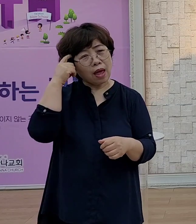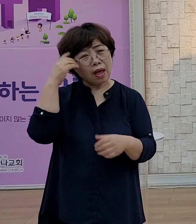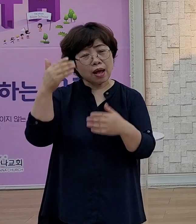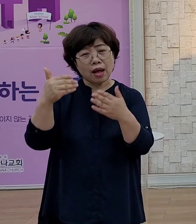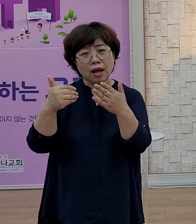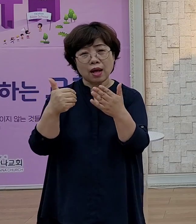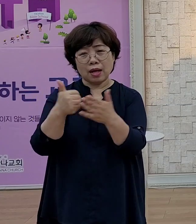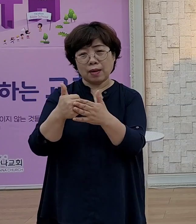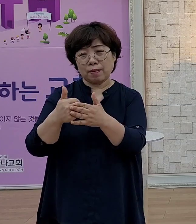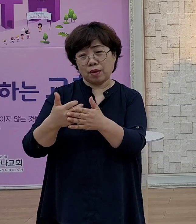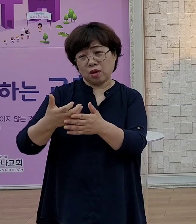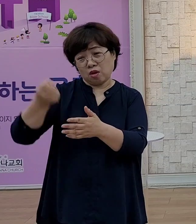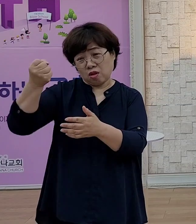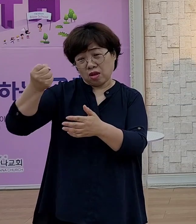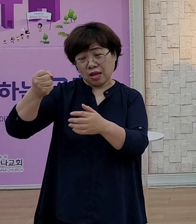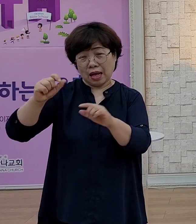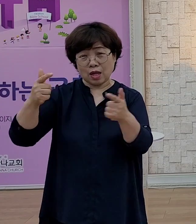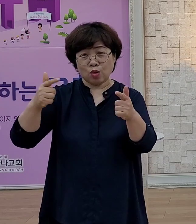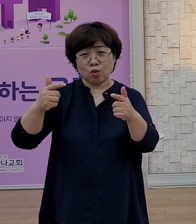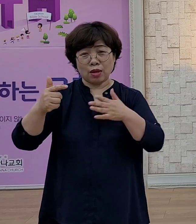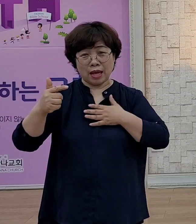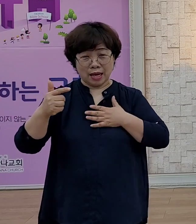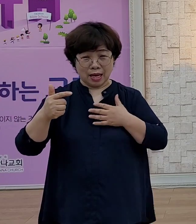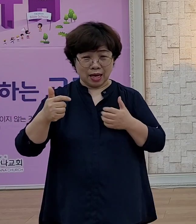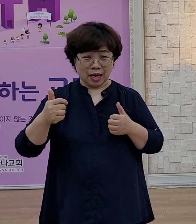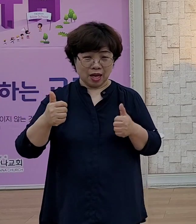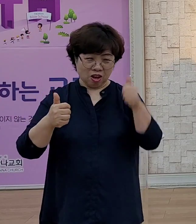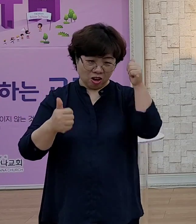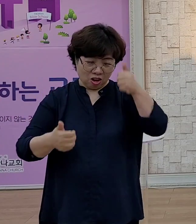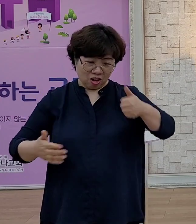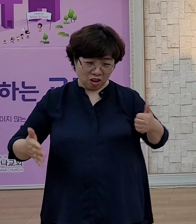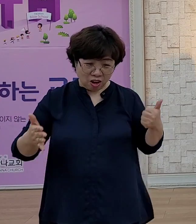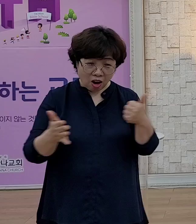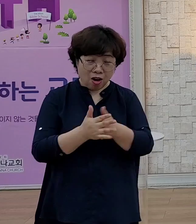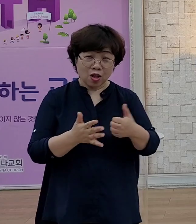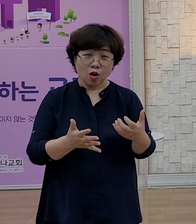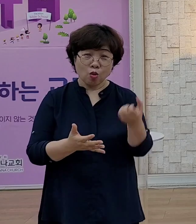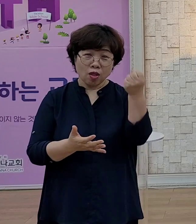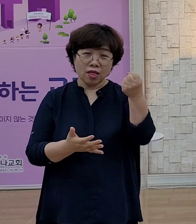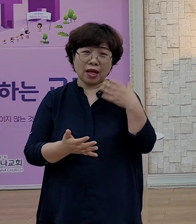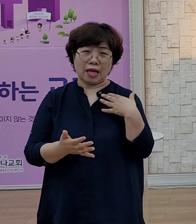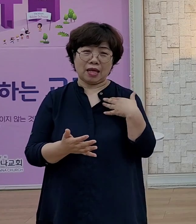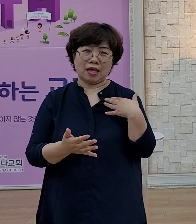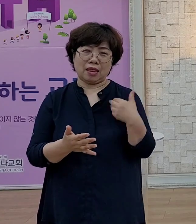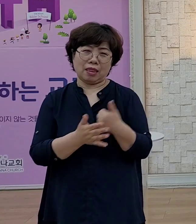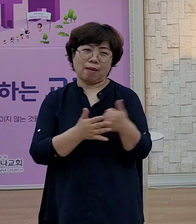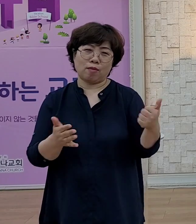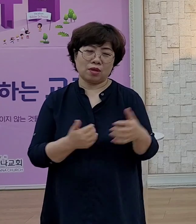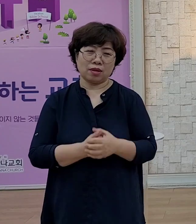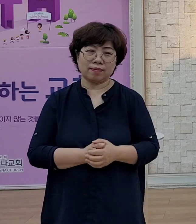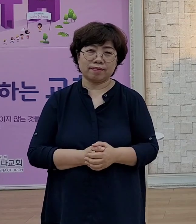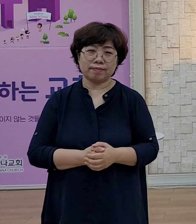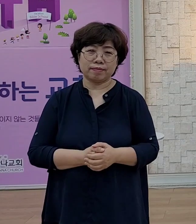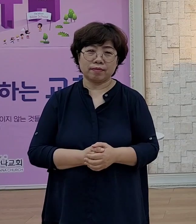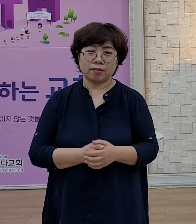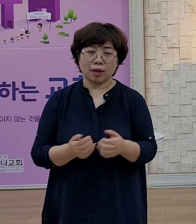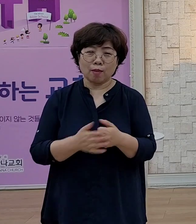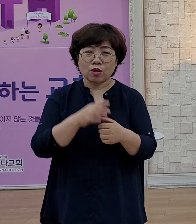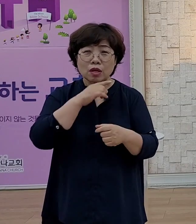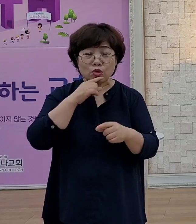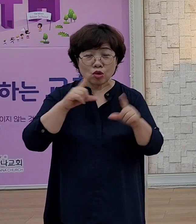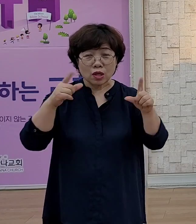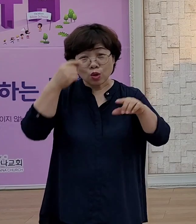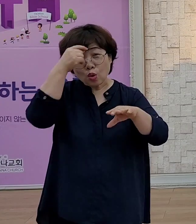그래서 자의 특징이 세상을 따라 산다는 거예요. 그러니까 이 사람은 주일되면 어김없이 주일되면 교회로 옵니다.